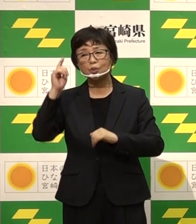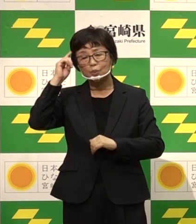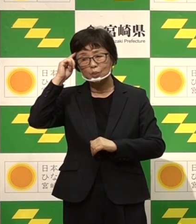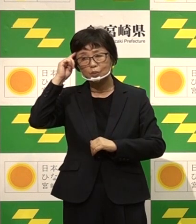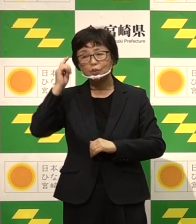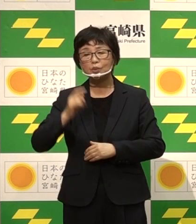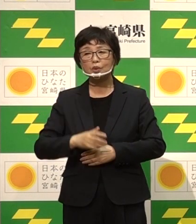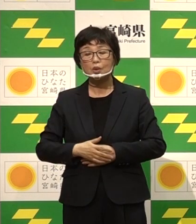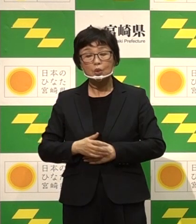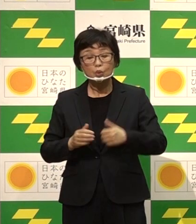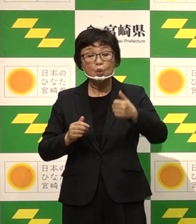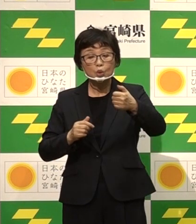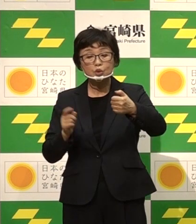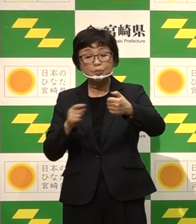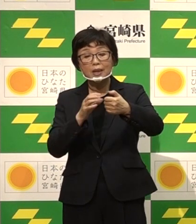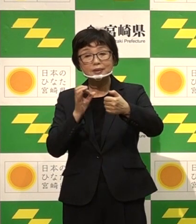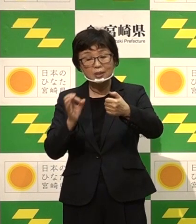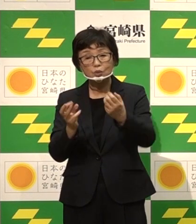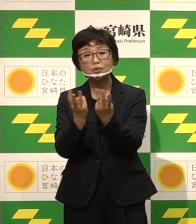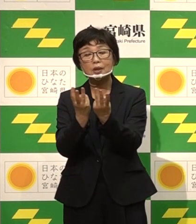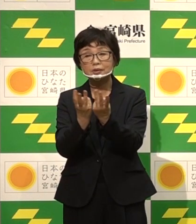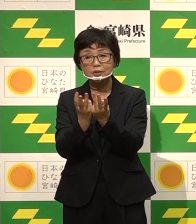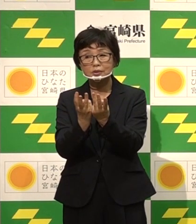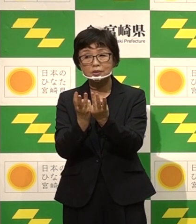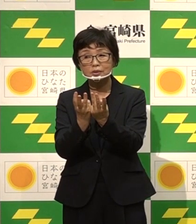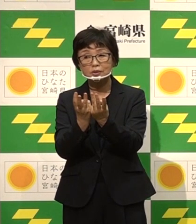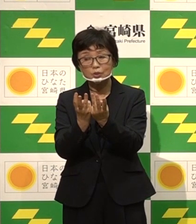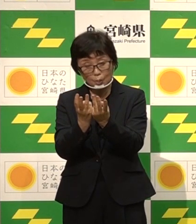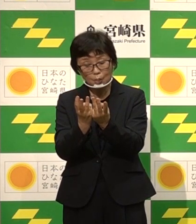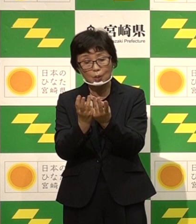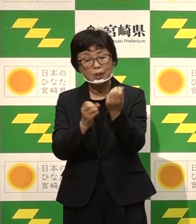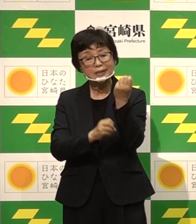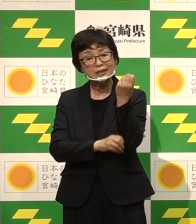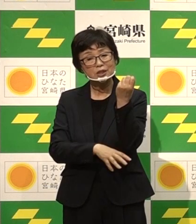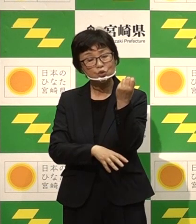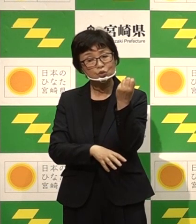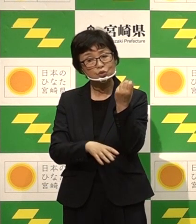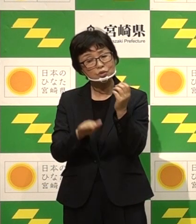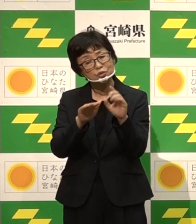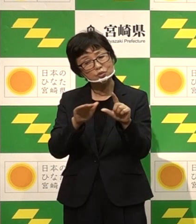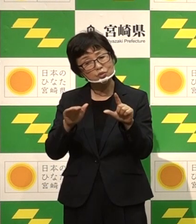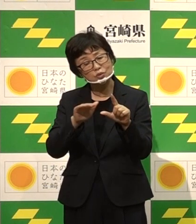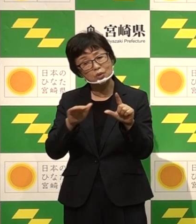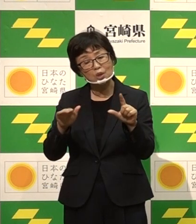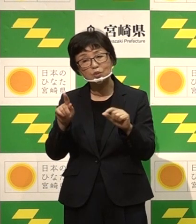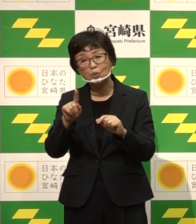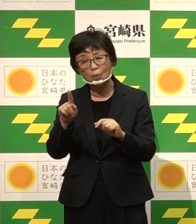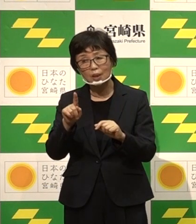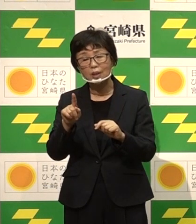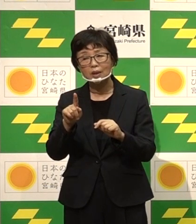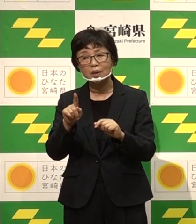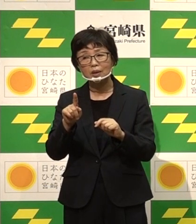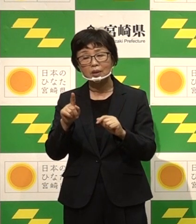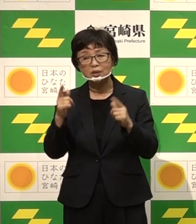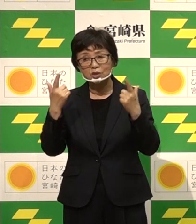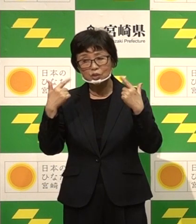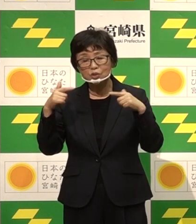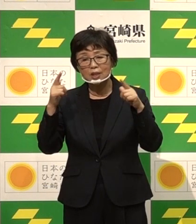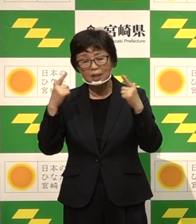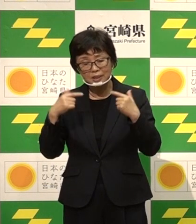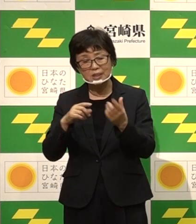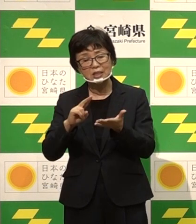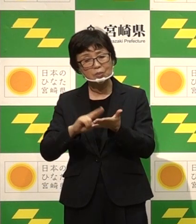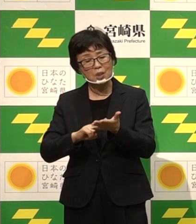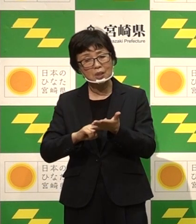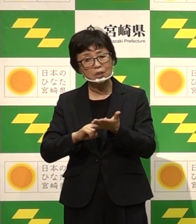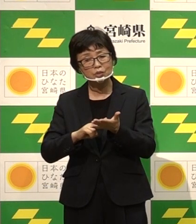思うんですけれども、この 50% というその病床使用率 50% という基準については、まあ、その常に決めている